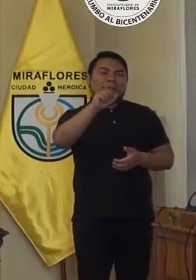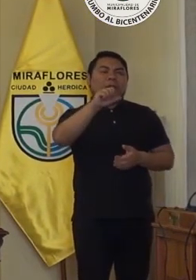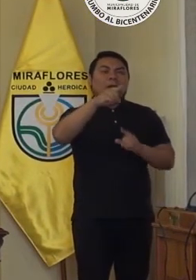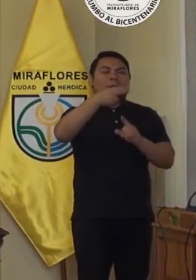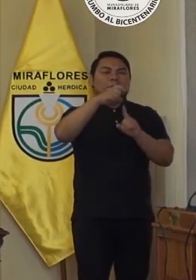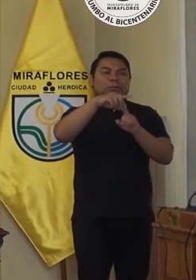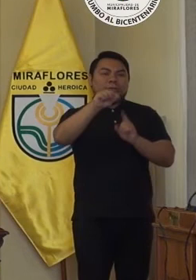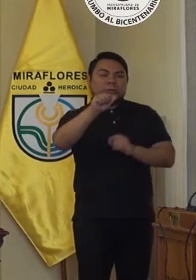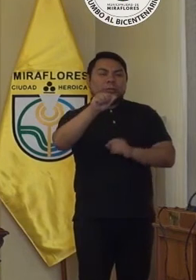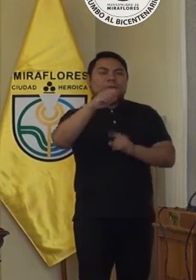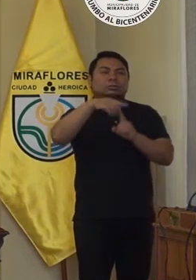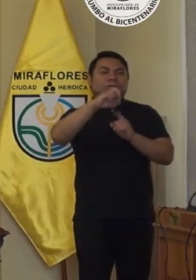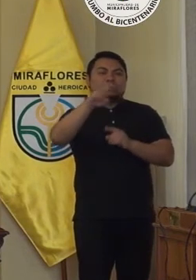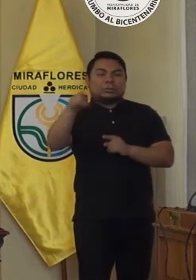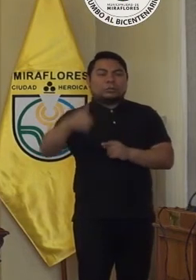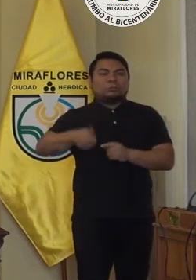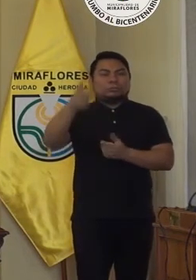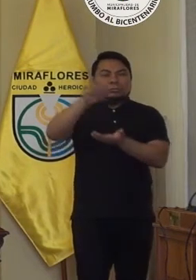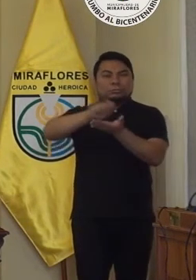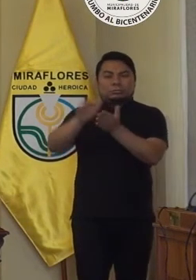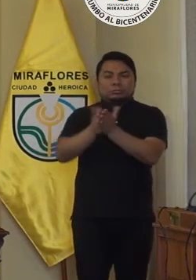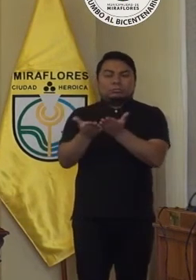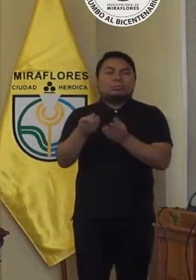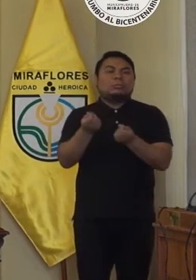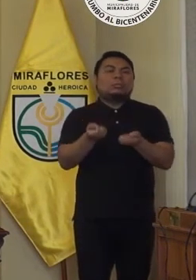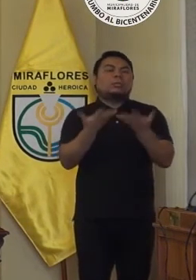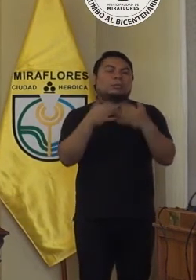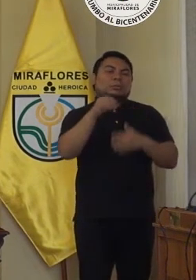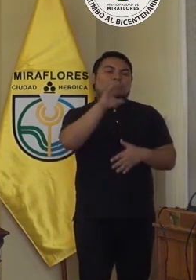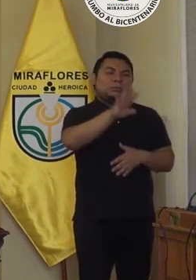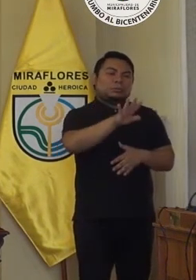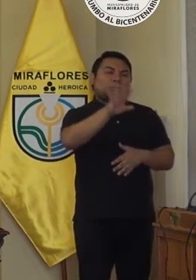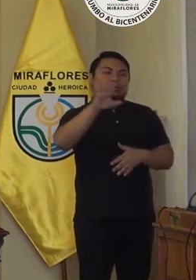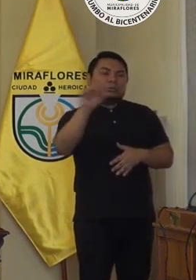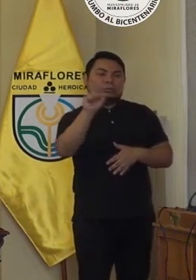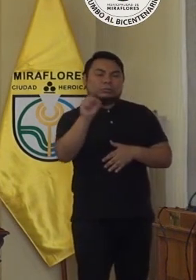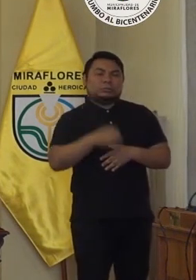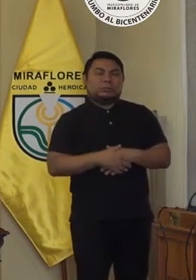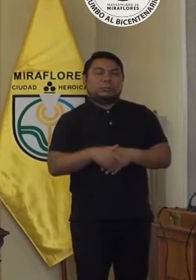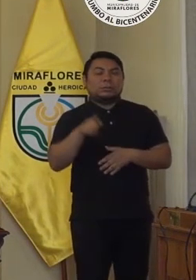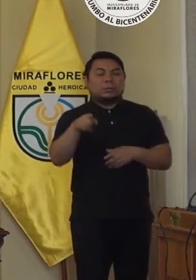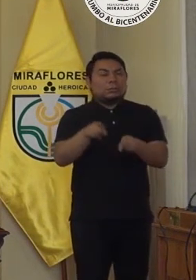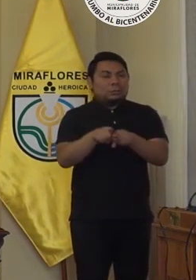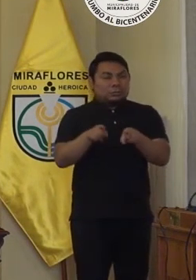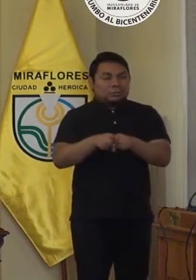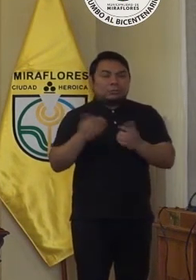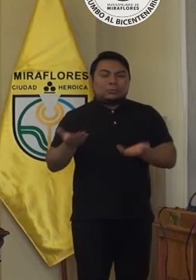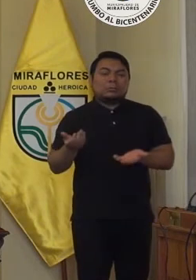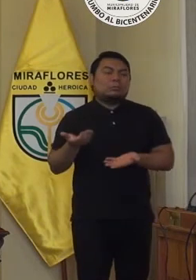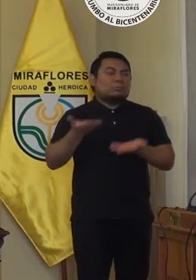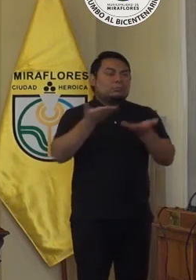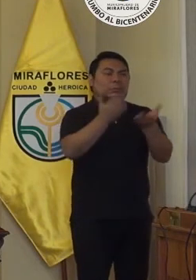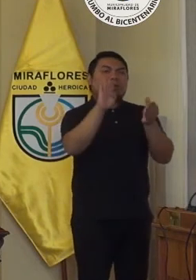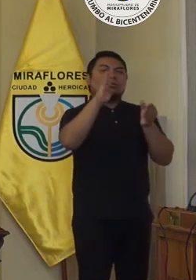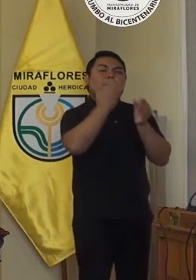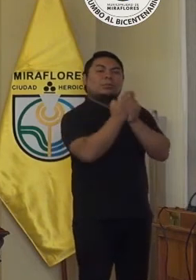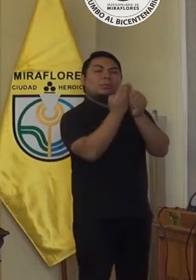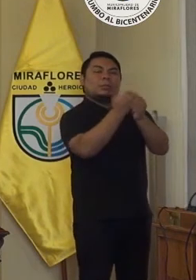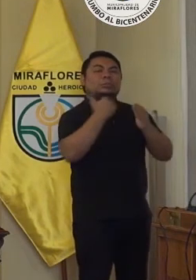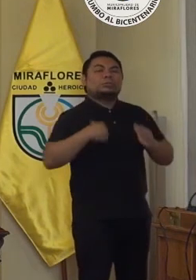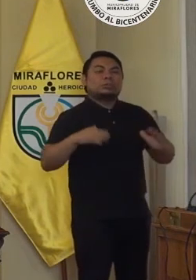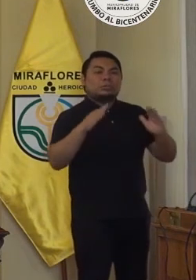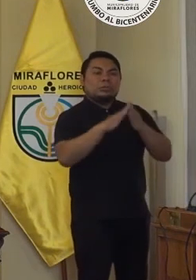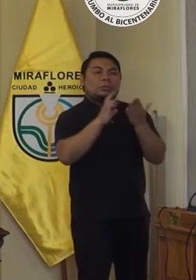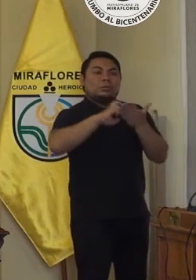Torre, autora de los libros valorizados en 55 soles, los mismos que se destinarán a las bibliotecas municipales